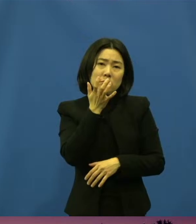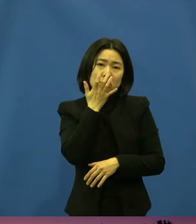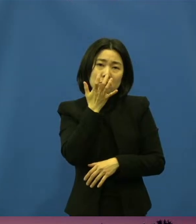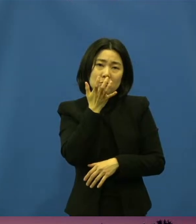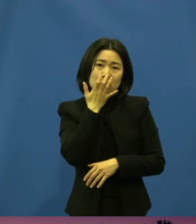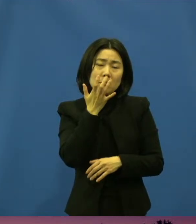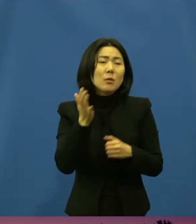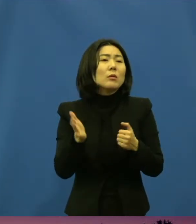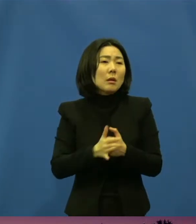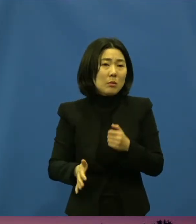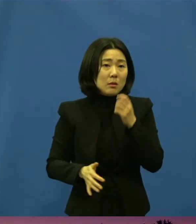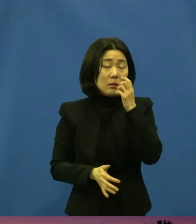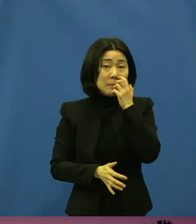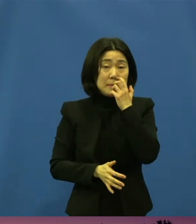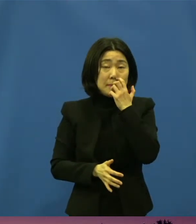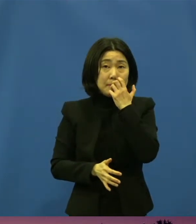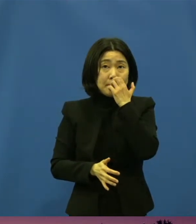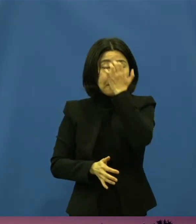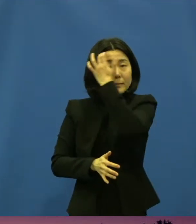그러면서 나도 모르게